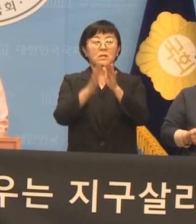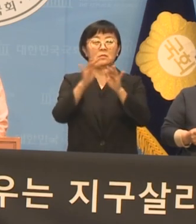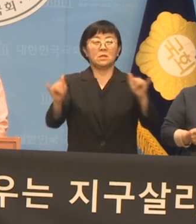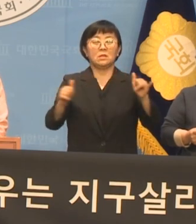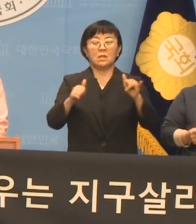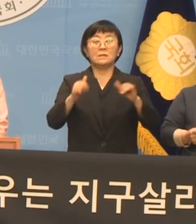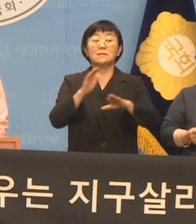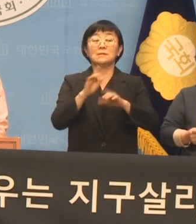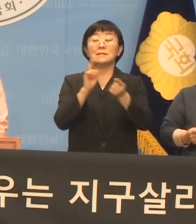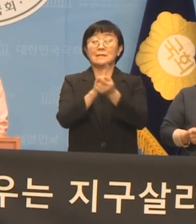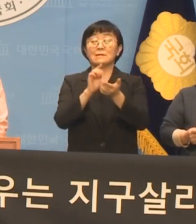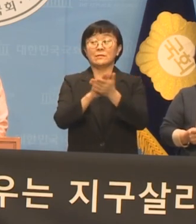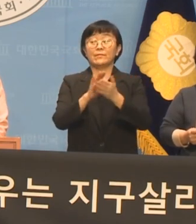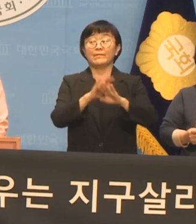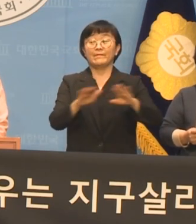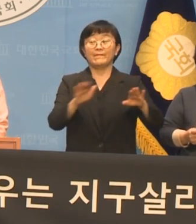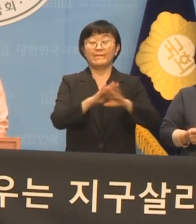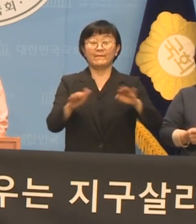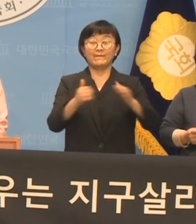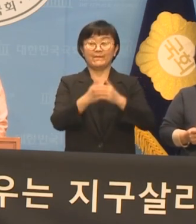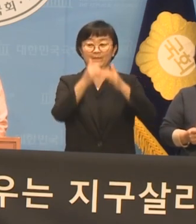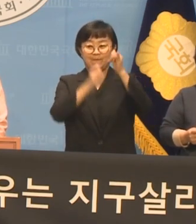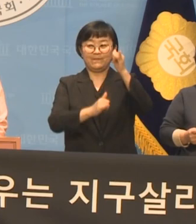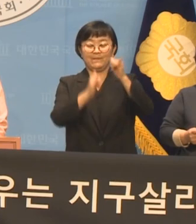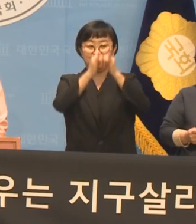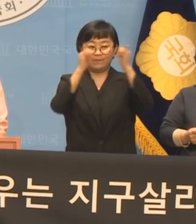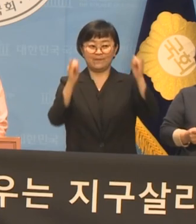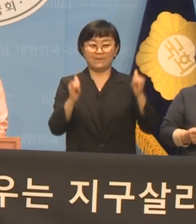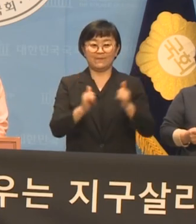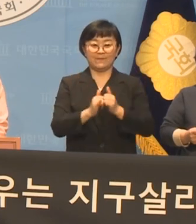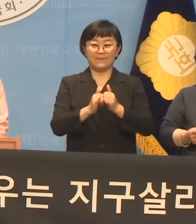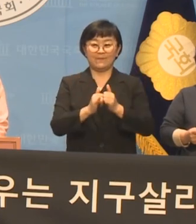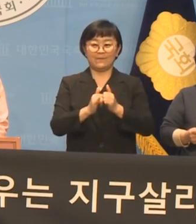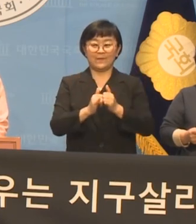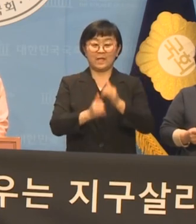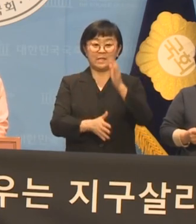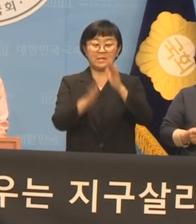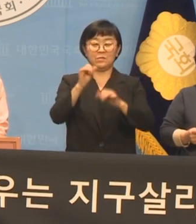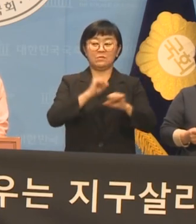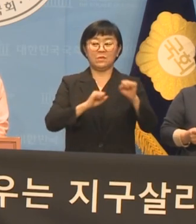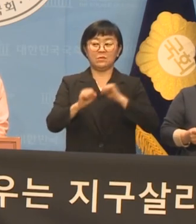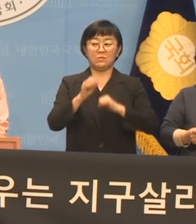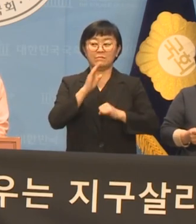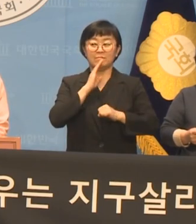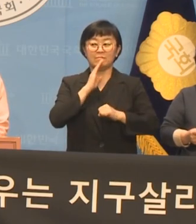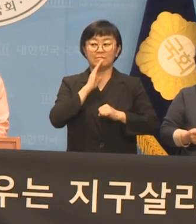손으로 해결하자는 인류사의 기념비적 시민운동이다.